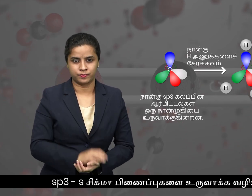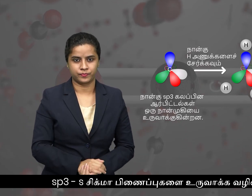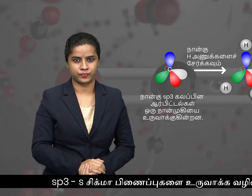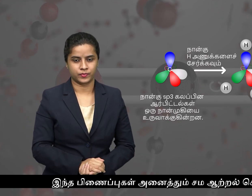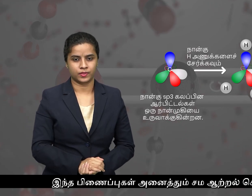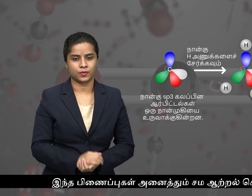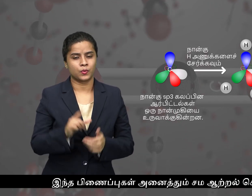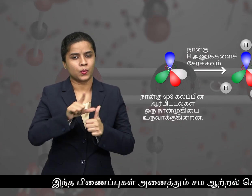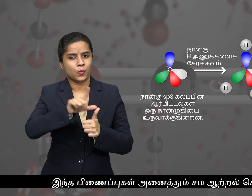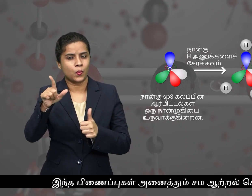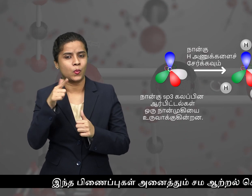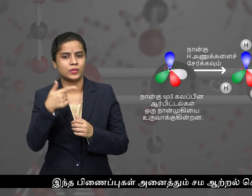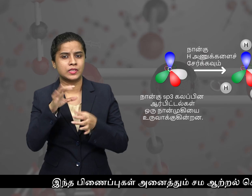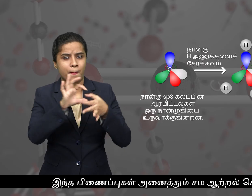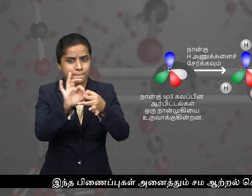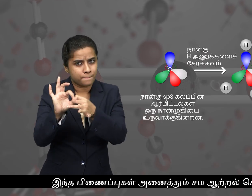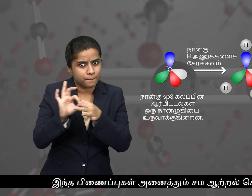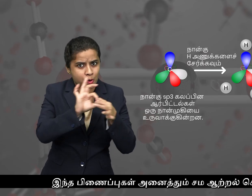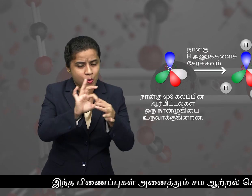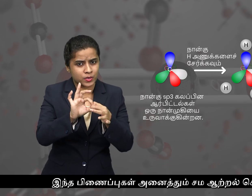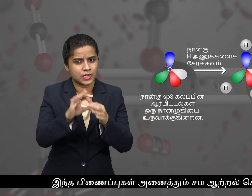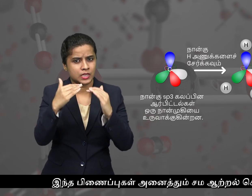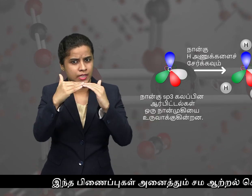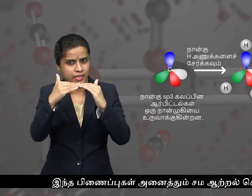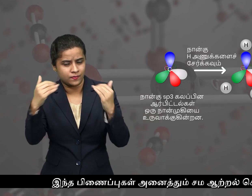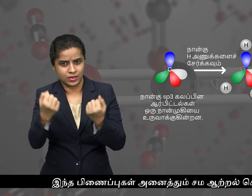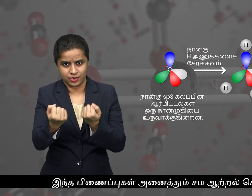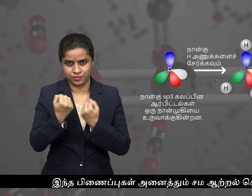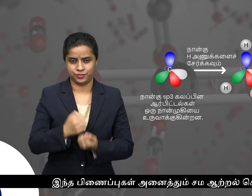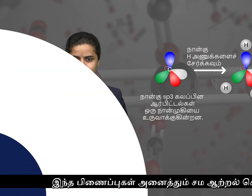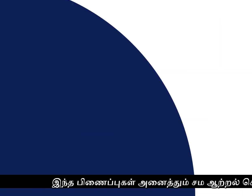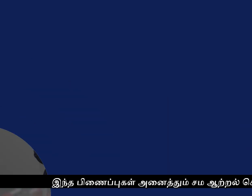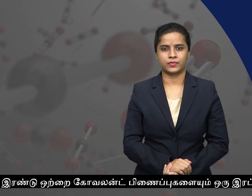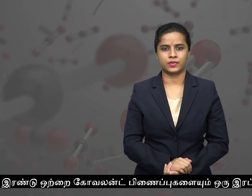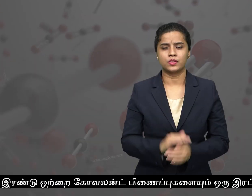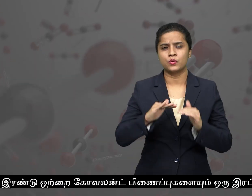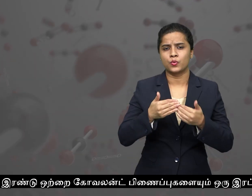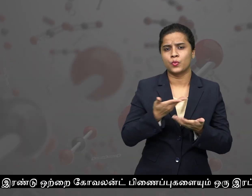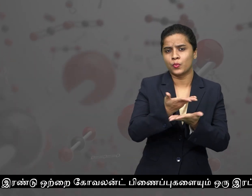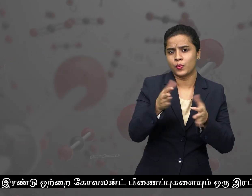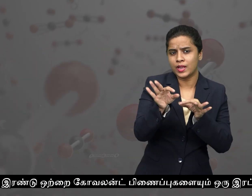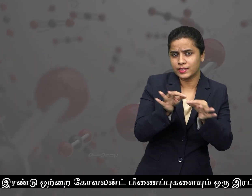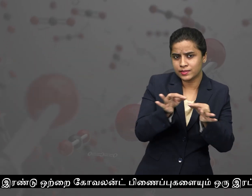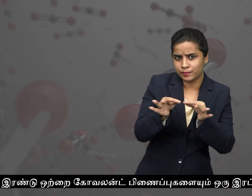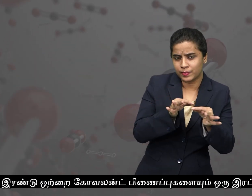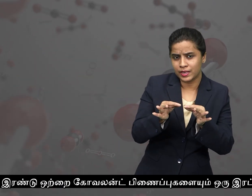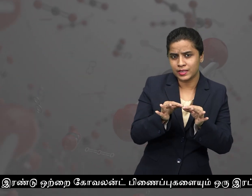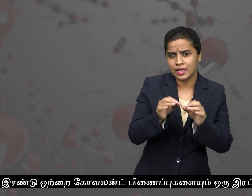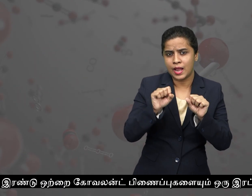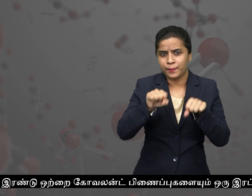இந்த பிணைப்புகள் அனைத்தும் சம ஆற்றல் கொண்டவை. 2 ஒற்றை கோவலன்ட் பிணைப்புகளையும்